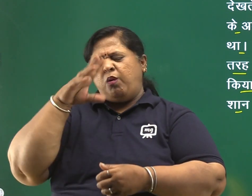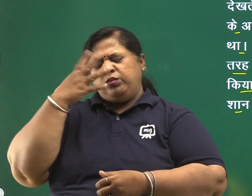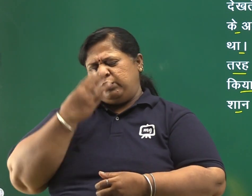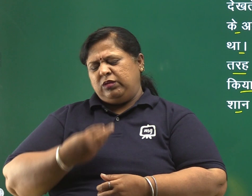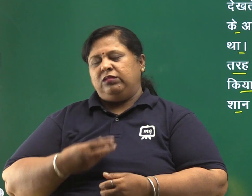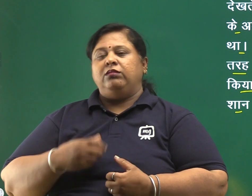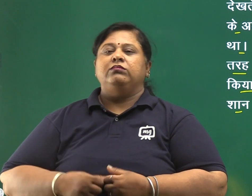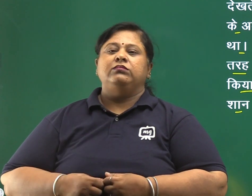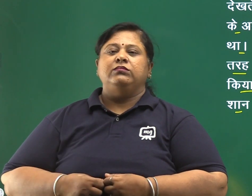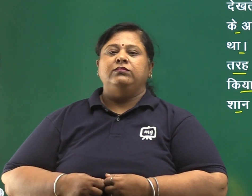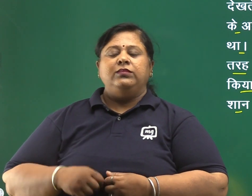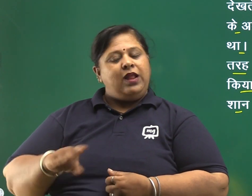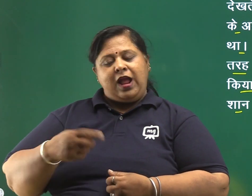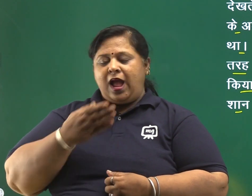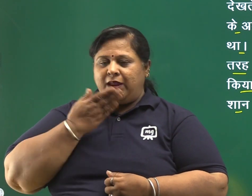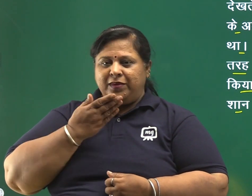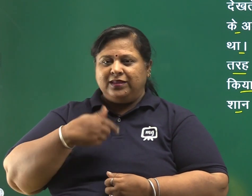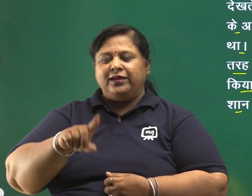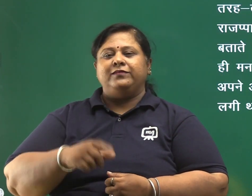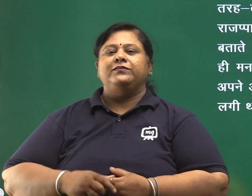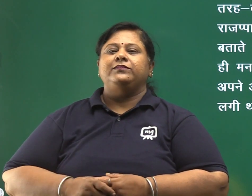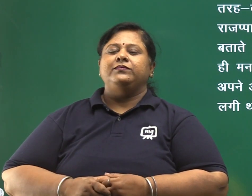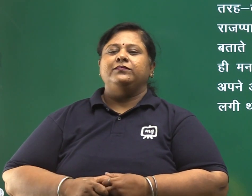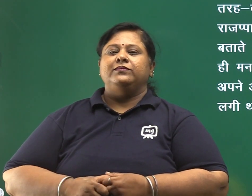था। आगे पढ़ते हैं।